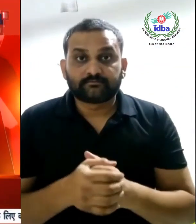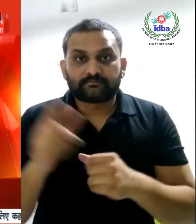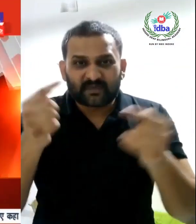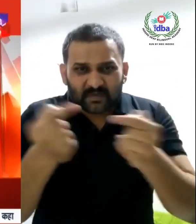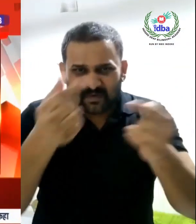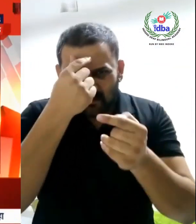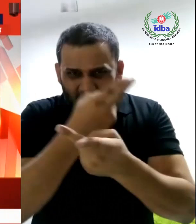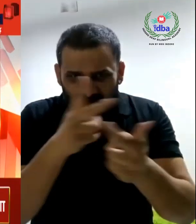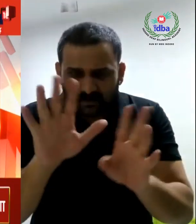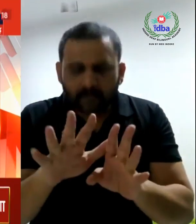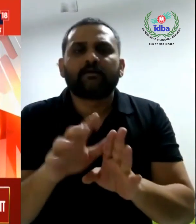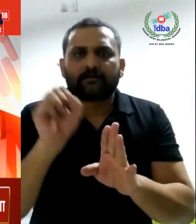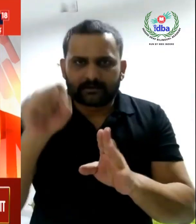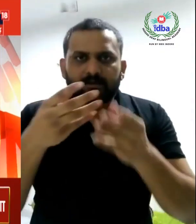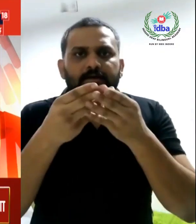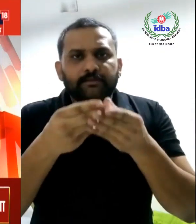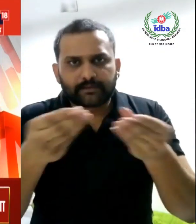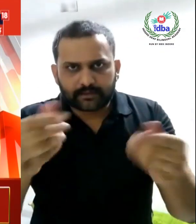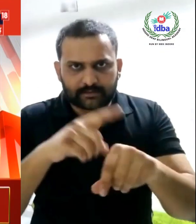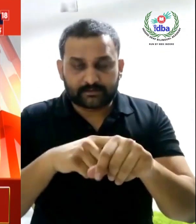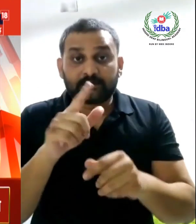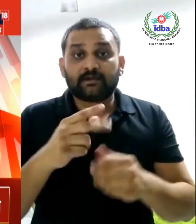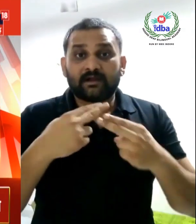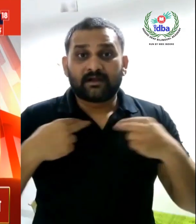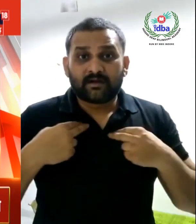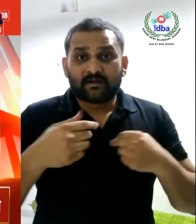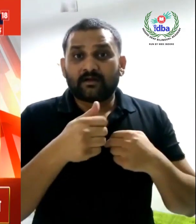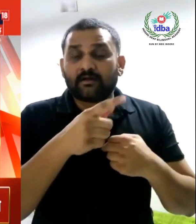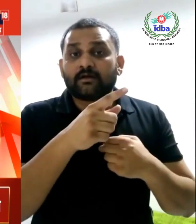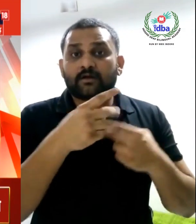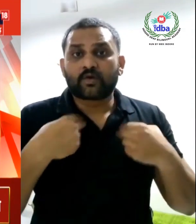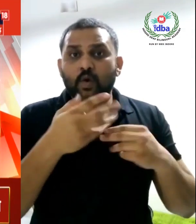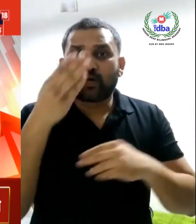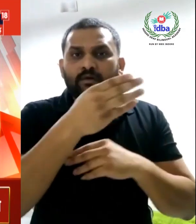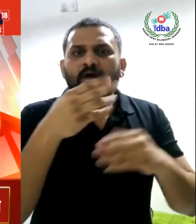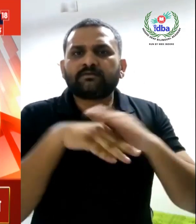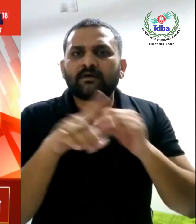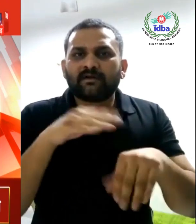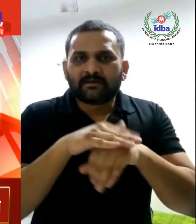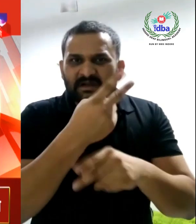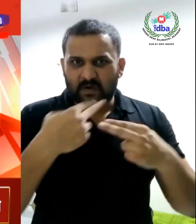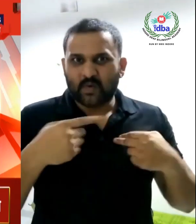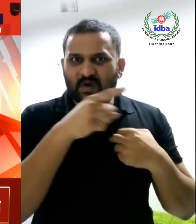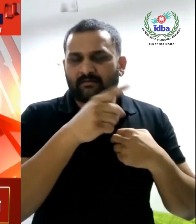विवादों के निराकरण के लिए लेबर कोर्ट नहीं जाना पड़ेगा।